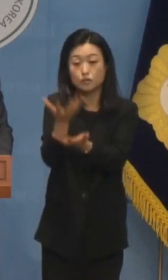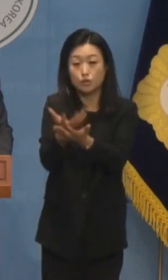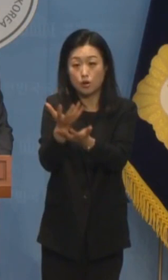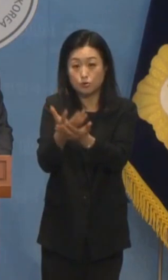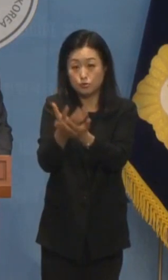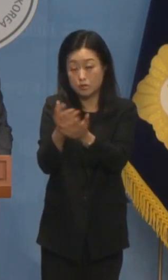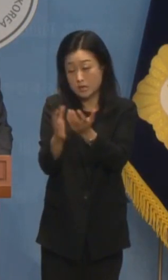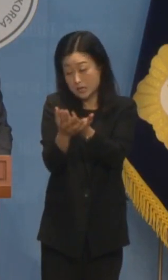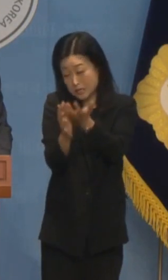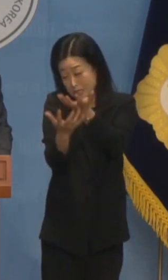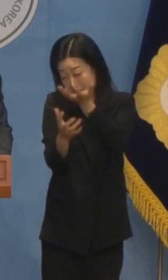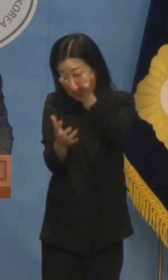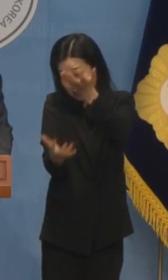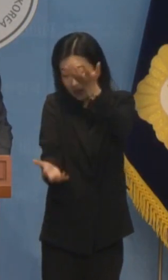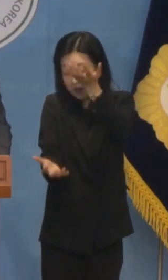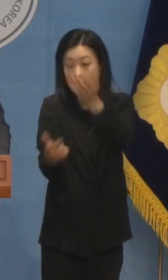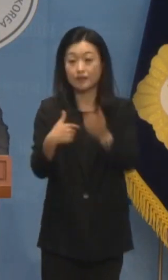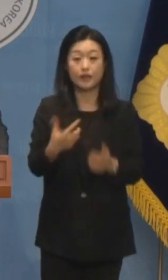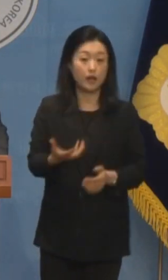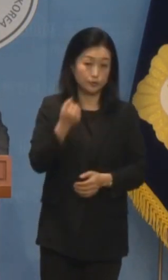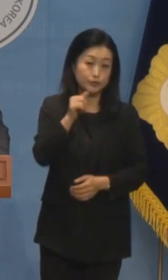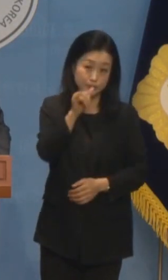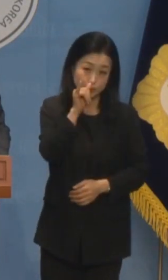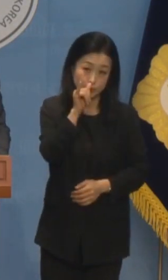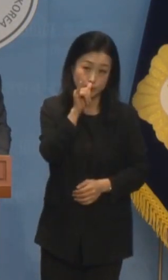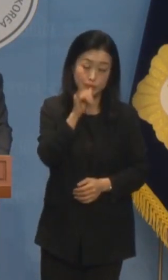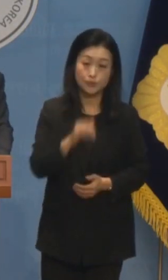문건 증거가 있습니다.